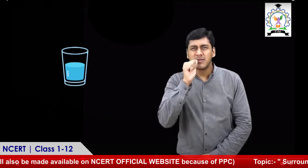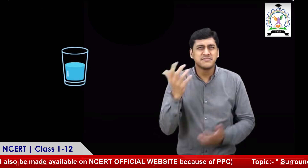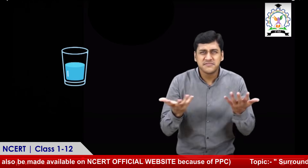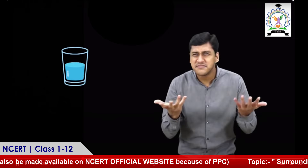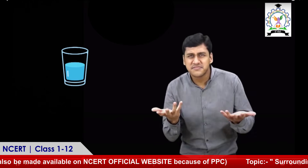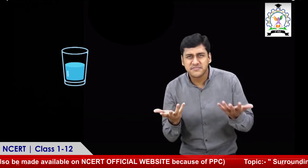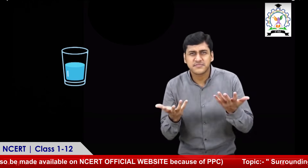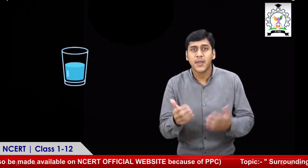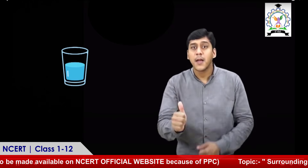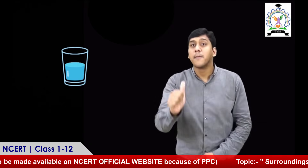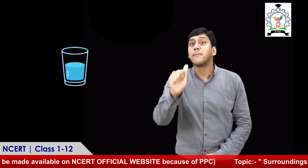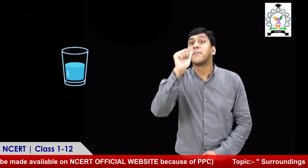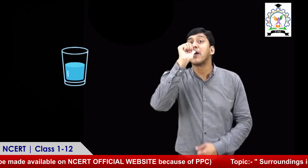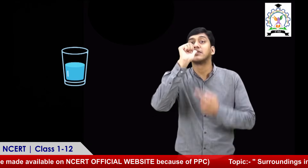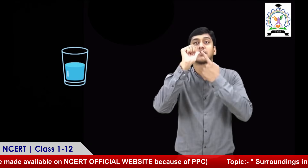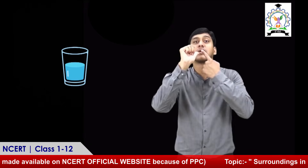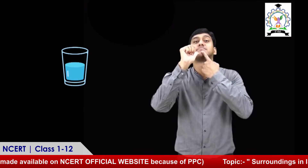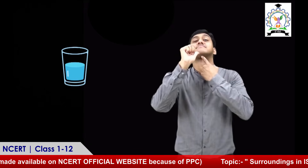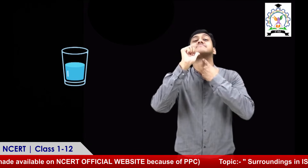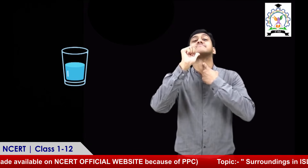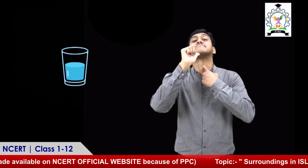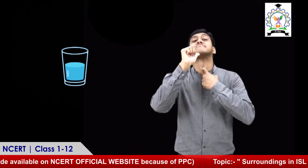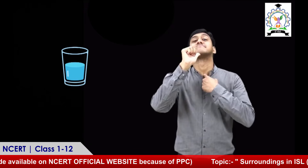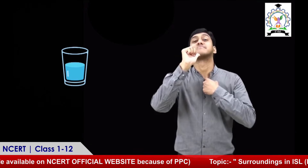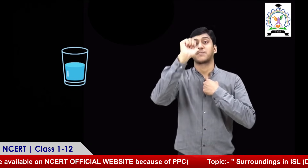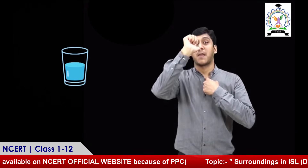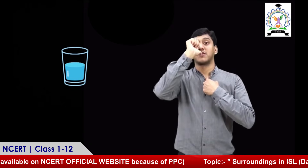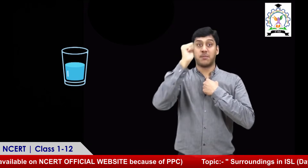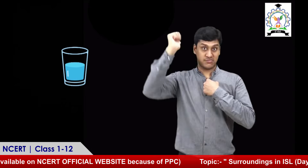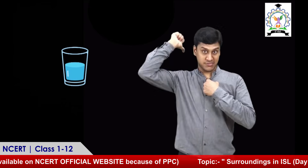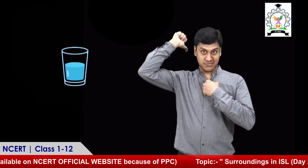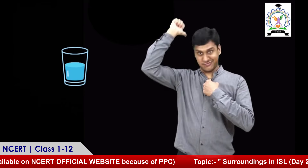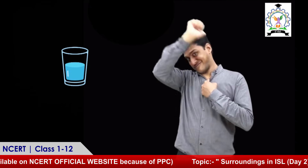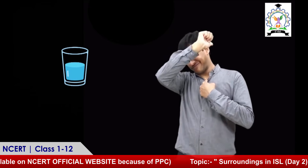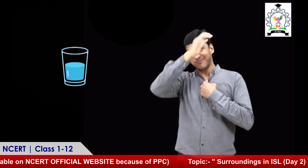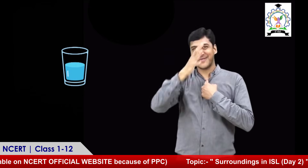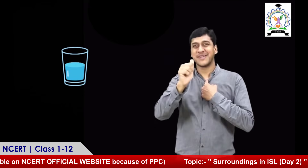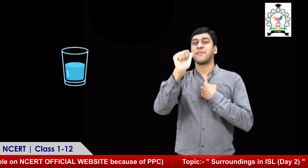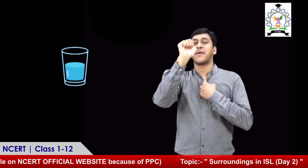पानी। यह संकेत ऐसा इसलिए है क्योंकि पानी हम मुंह से पीते हैं जो गले से नीचे जाता है।